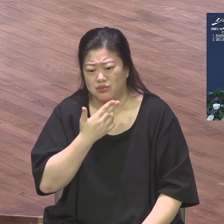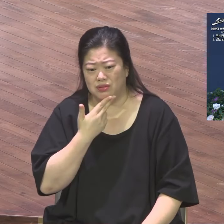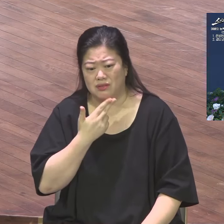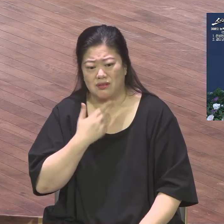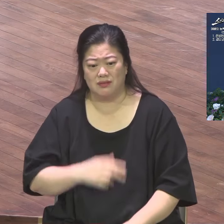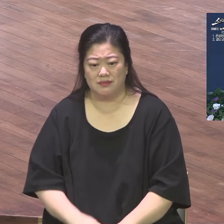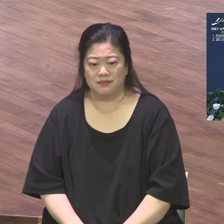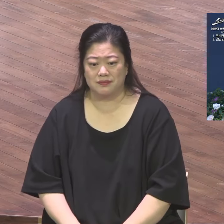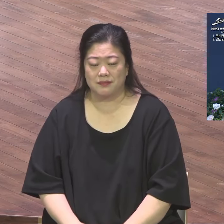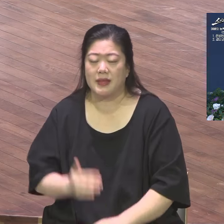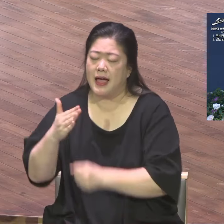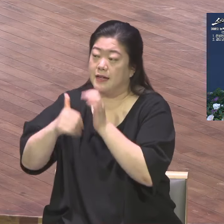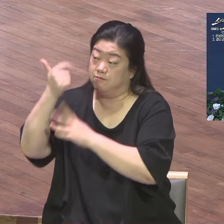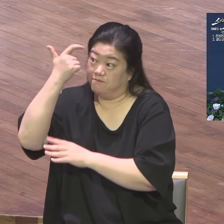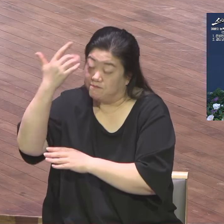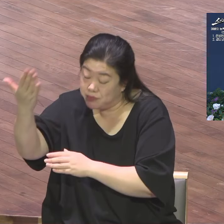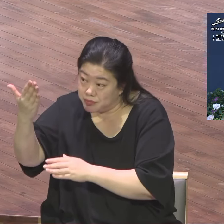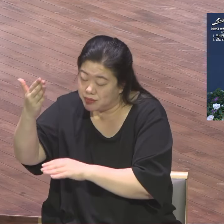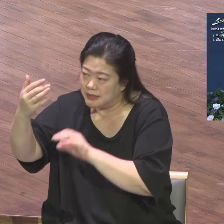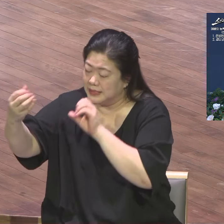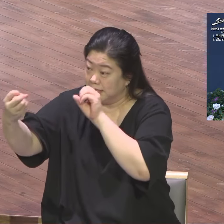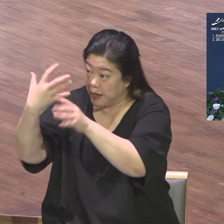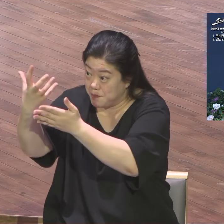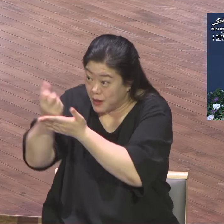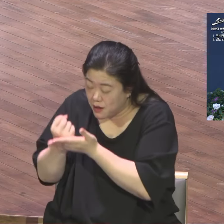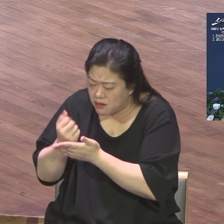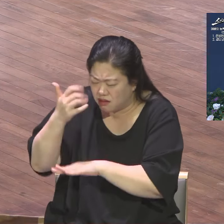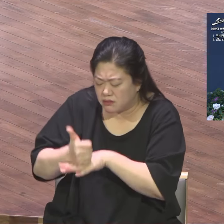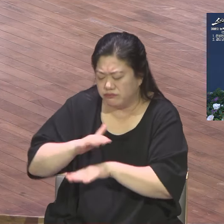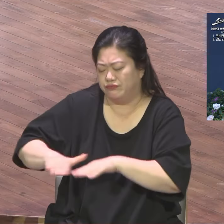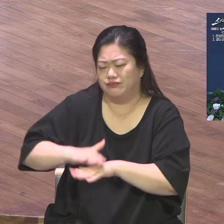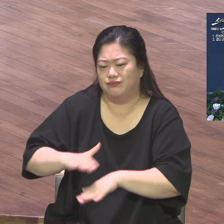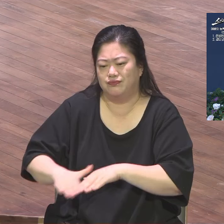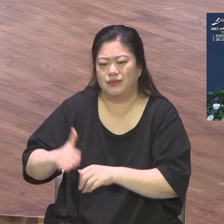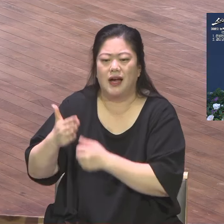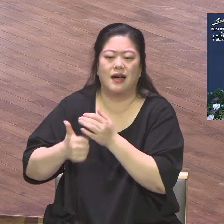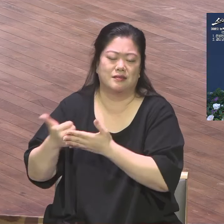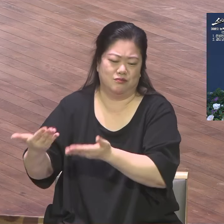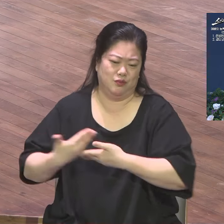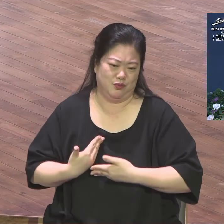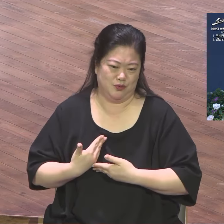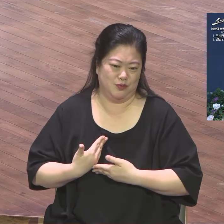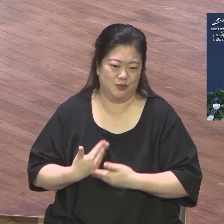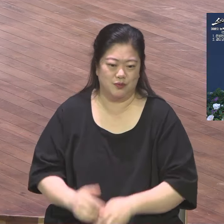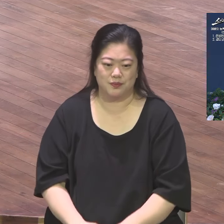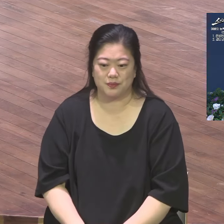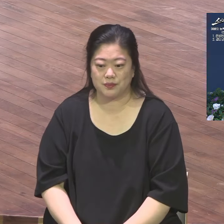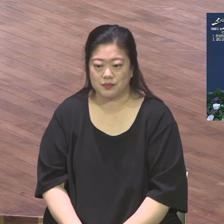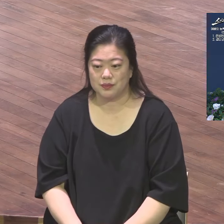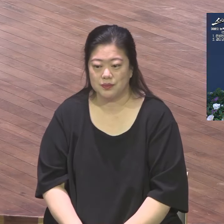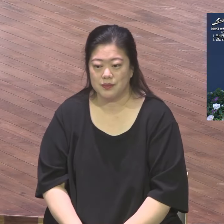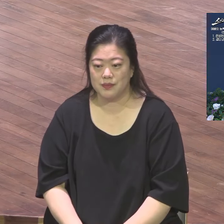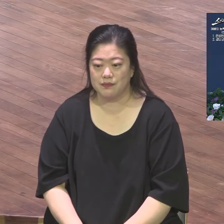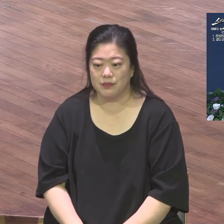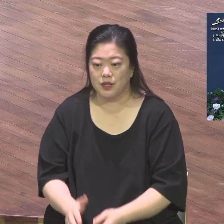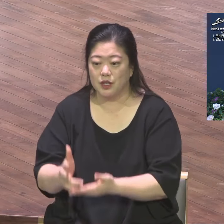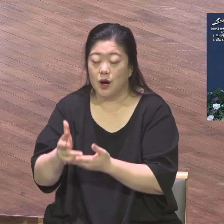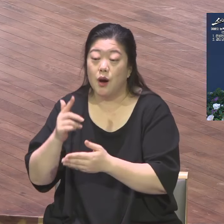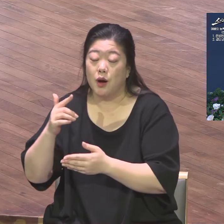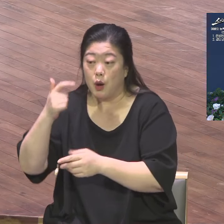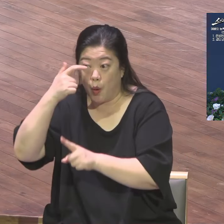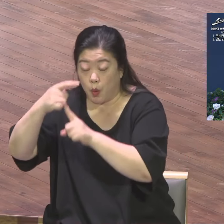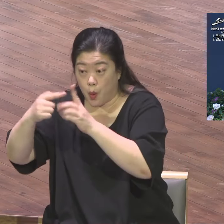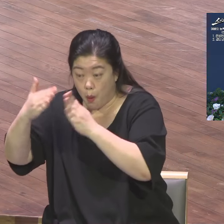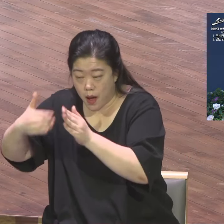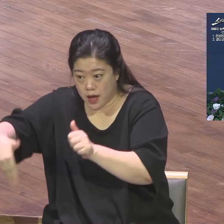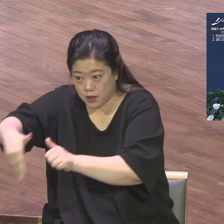사용해 주신다. 영의 모든 성도들 강단 말씀과 영적 한 흐름을 그렇게 타면서